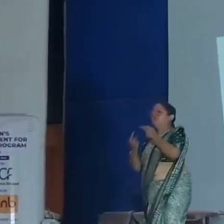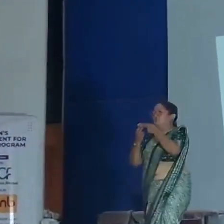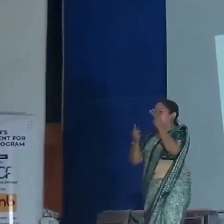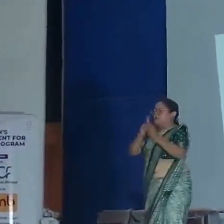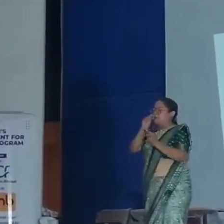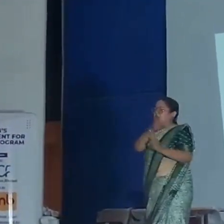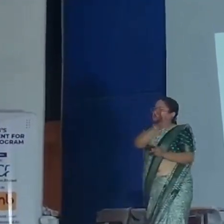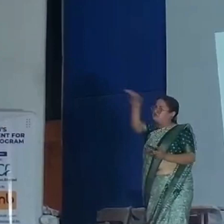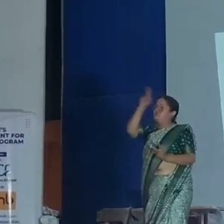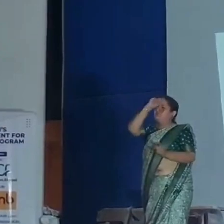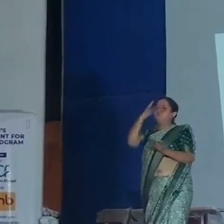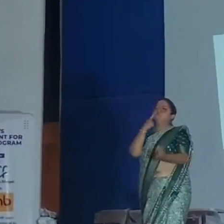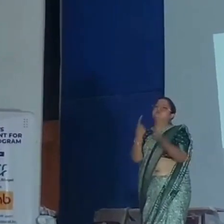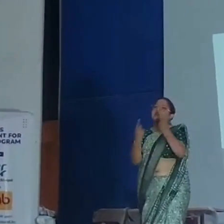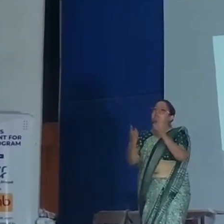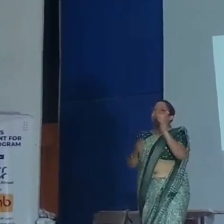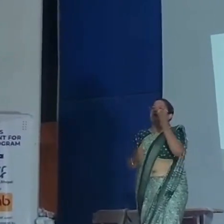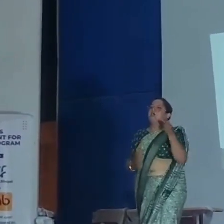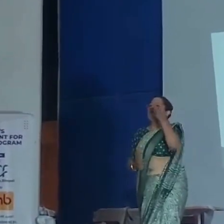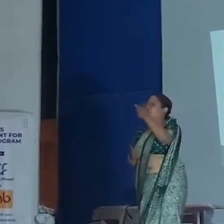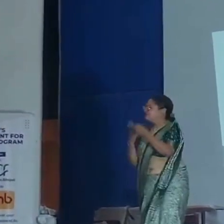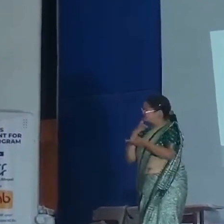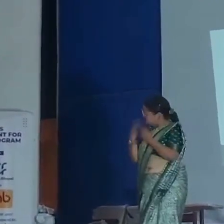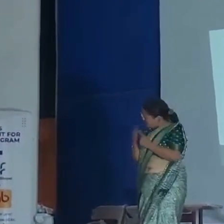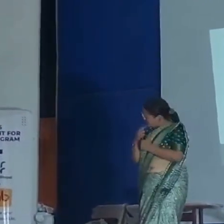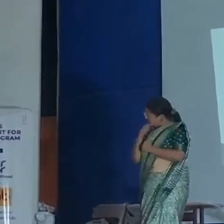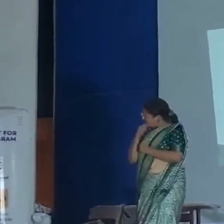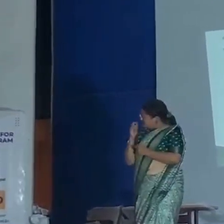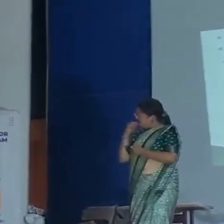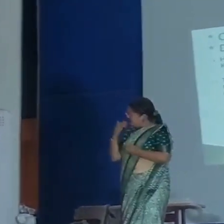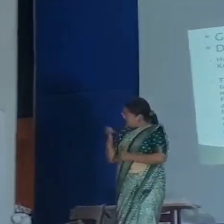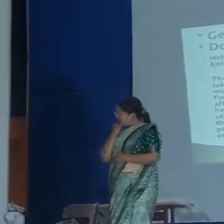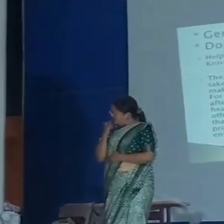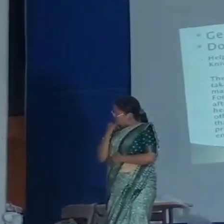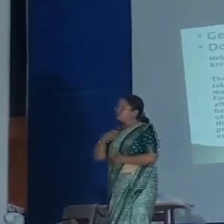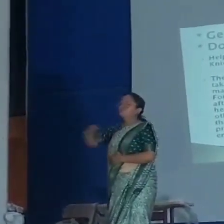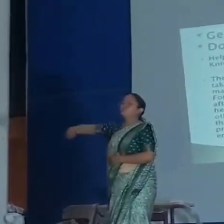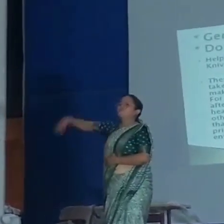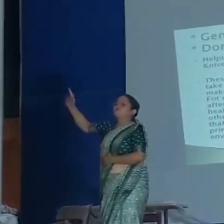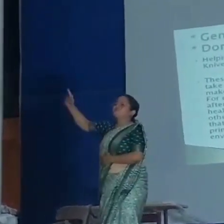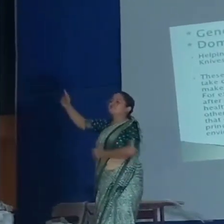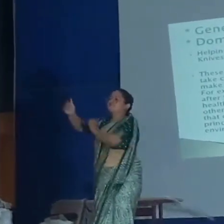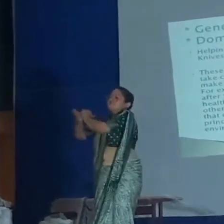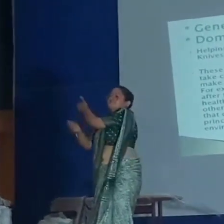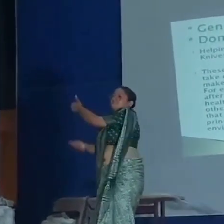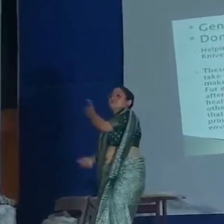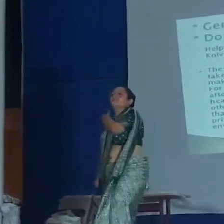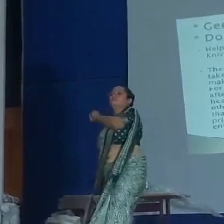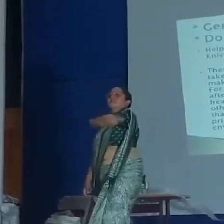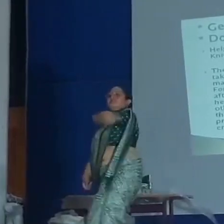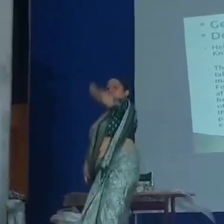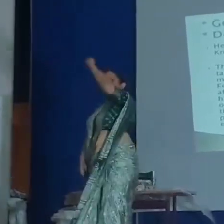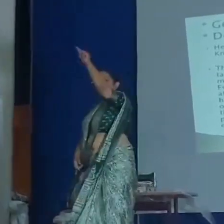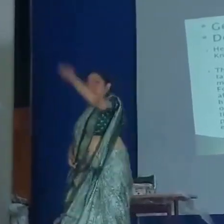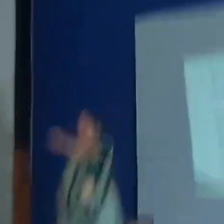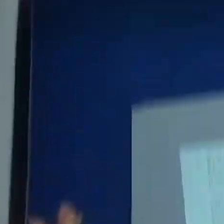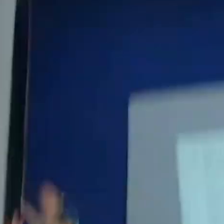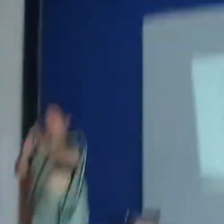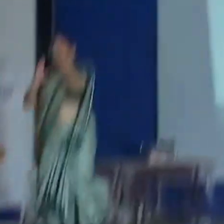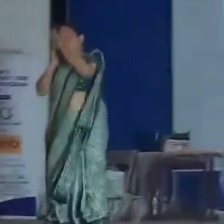हो गए। अब उसके बाद में सर ने जो हायर ऑफिसर थे उन्होंने बोला कि काम करिए आप खुद घर जाके पता करिए कि क्या बात है